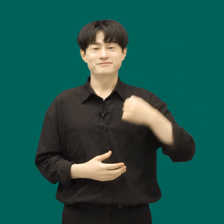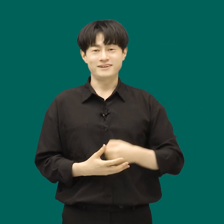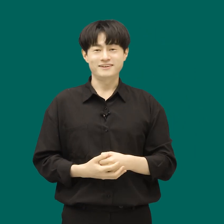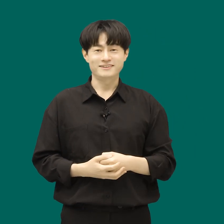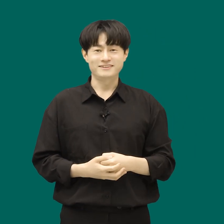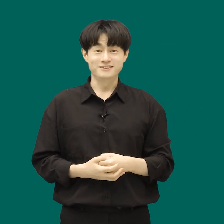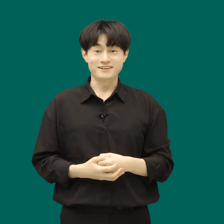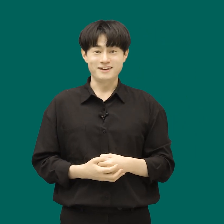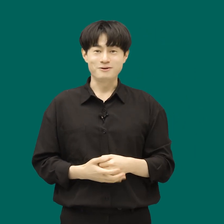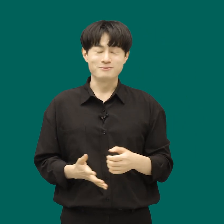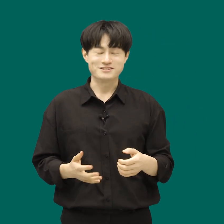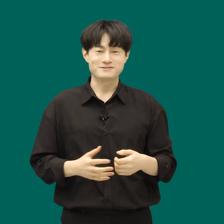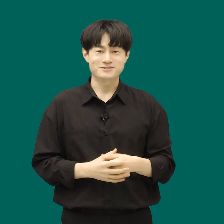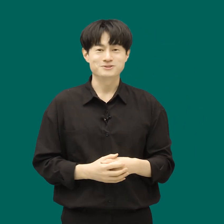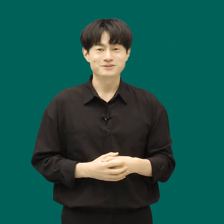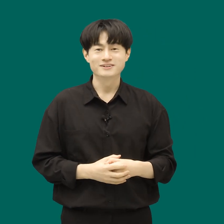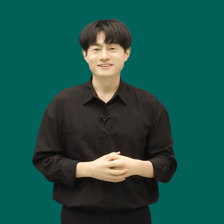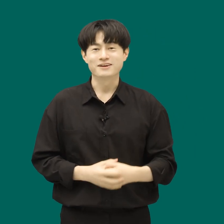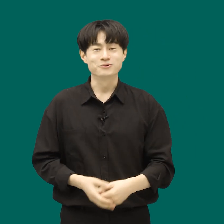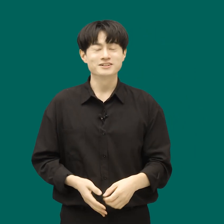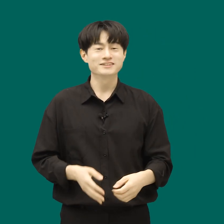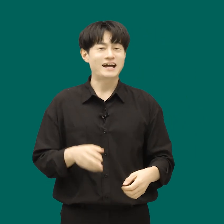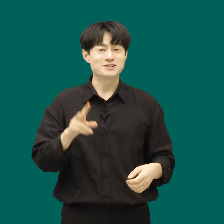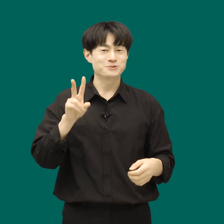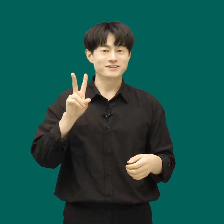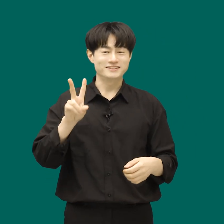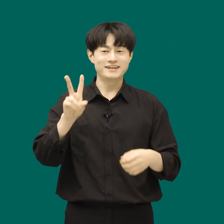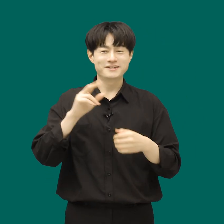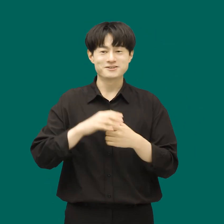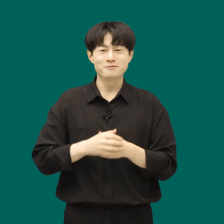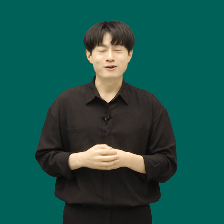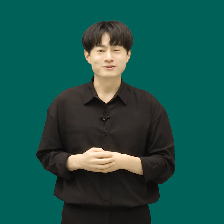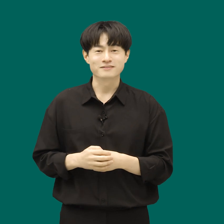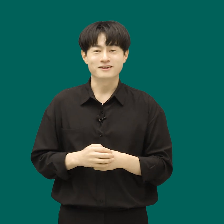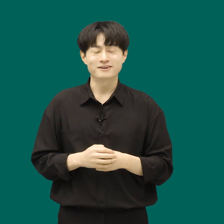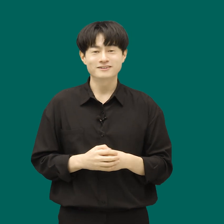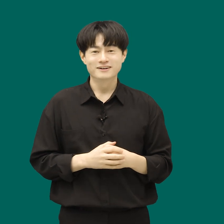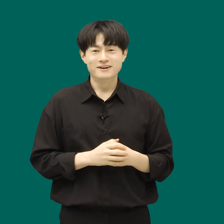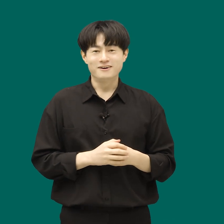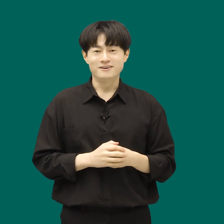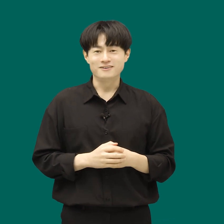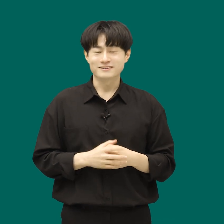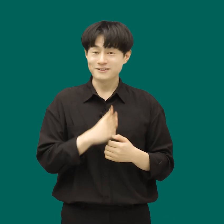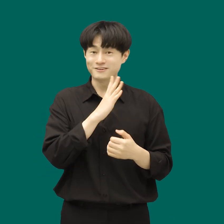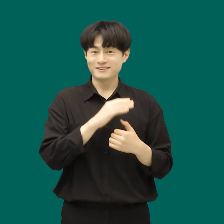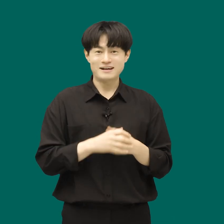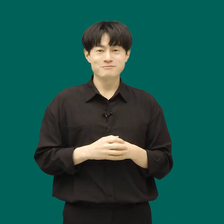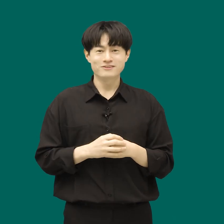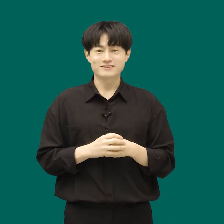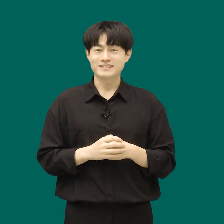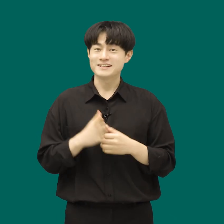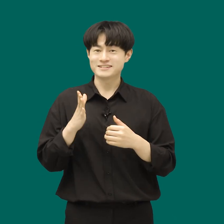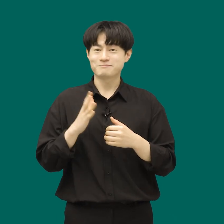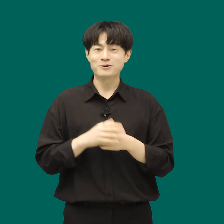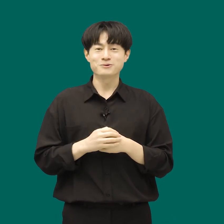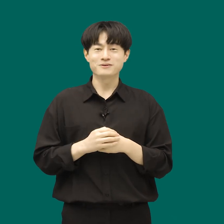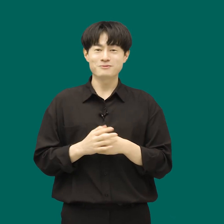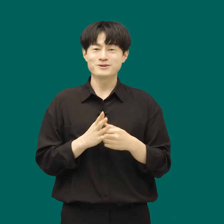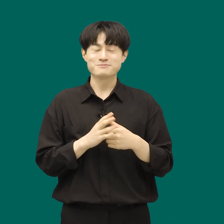네, 이렇게 배워봤죠. 네, 오늘은 가족 2에 대해서 배울 텐데요. 단어 한번 이제 같이 바로 해보겠습니다.